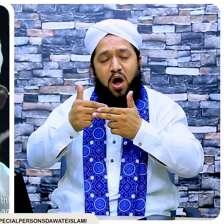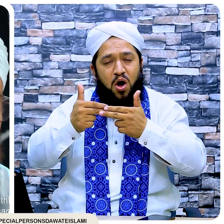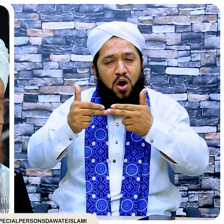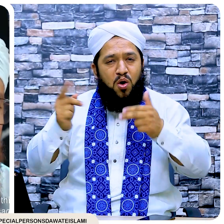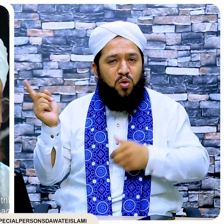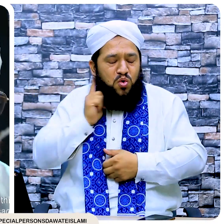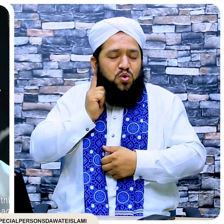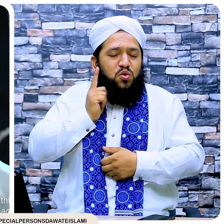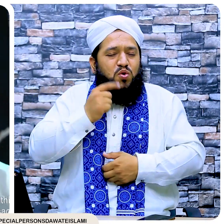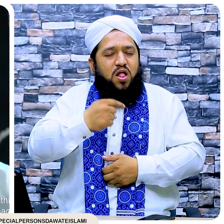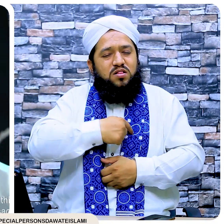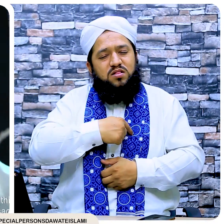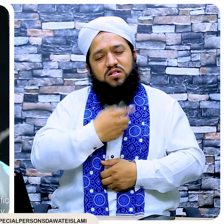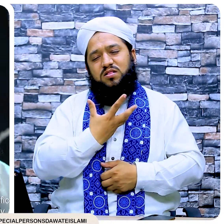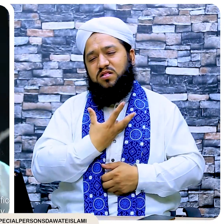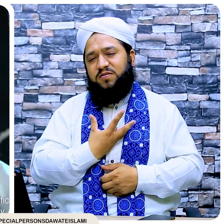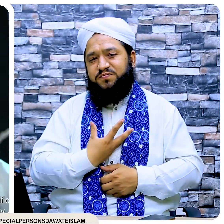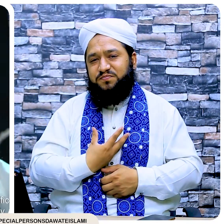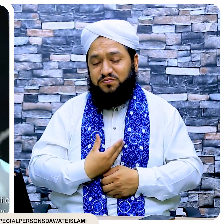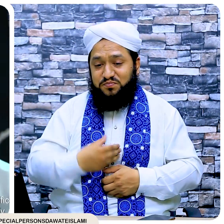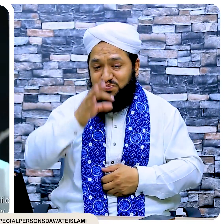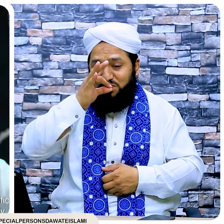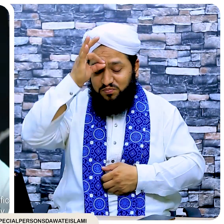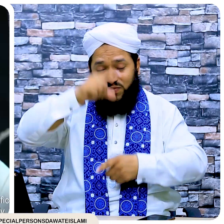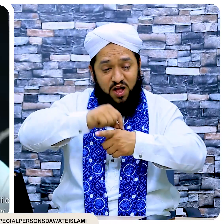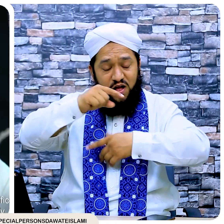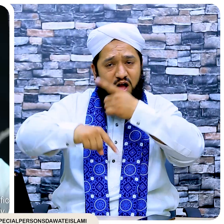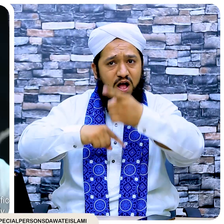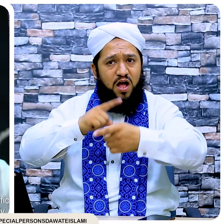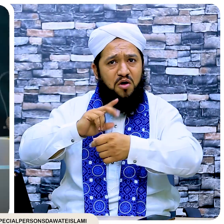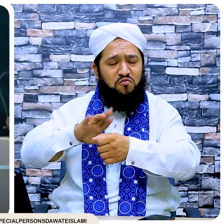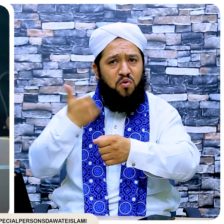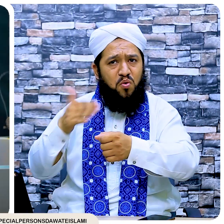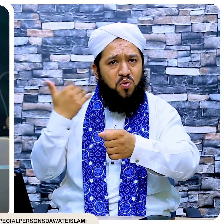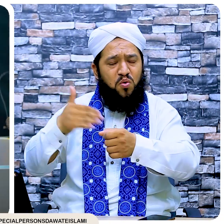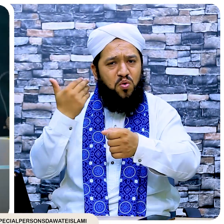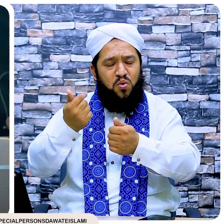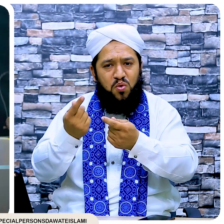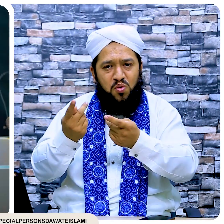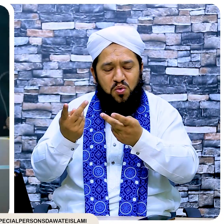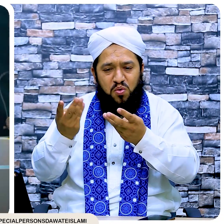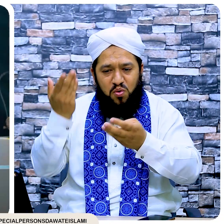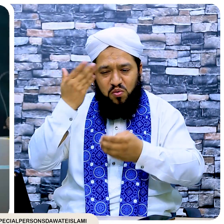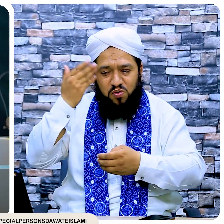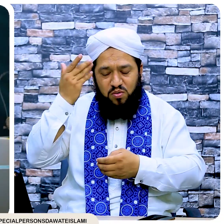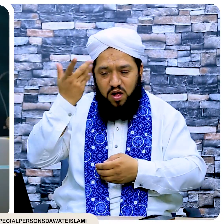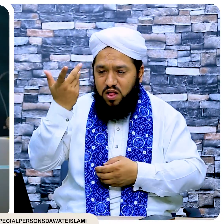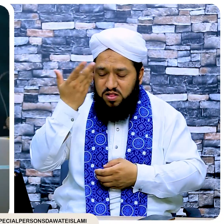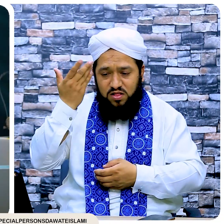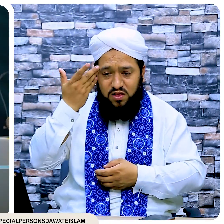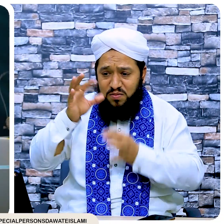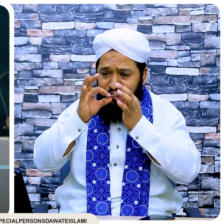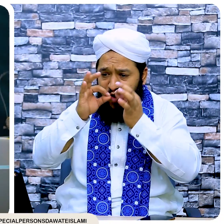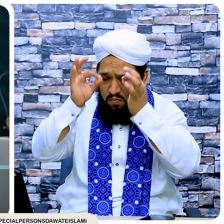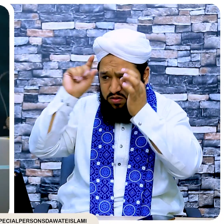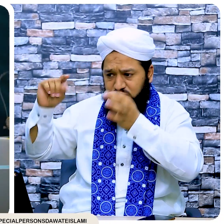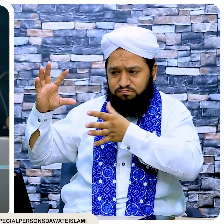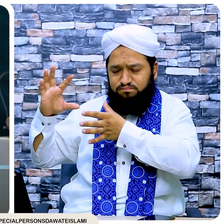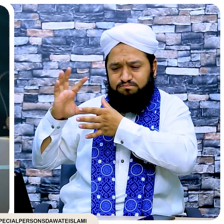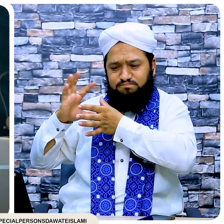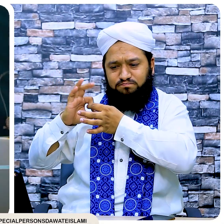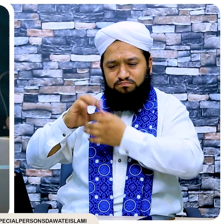اب 4 طرف سے امام مظلوم رضی اللہ تعالیٰ عنہ کا گھیرا کر لیا گیا. امام علی مقام داہنی طرف حملہ فرماتے تو دور